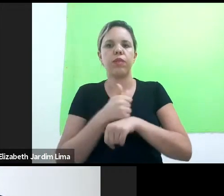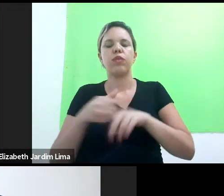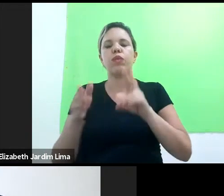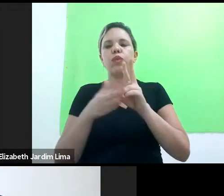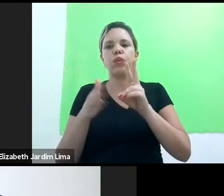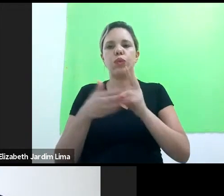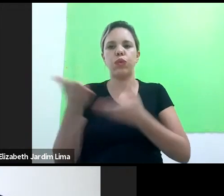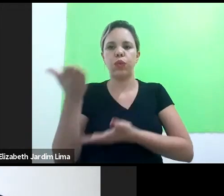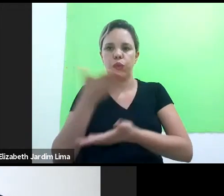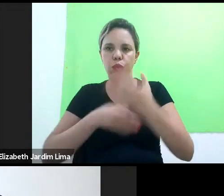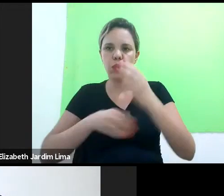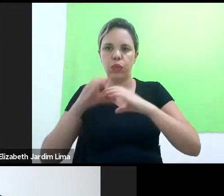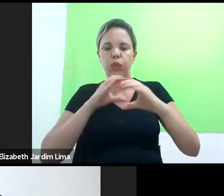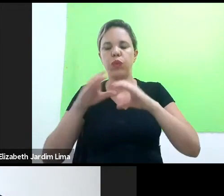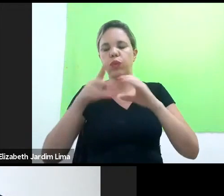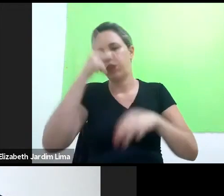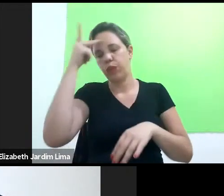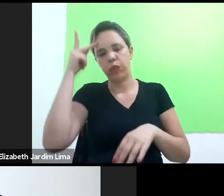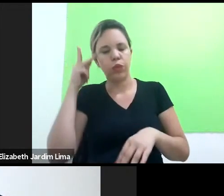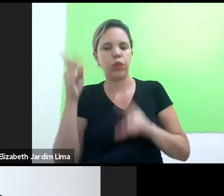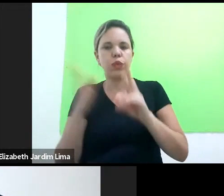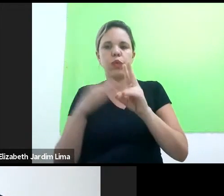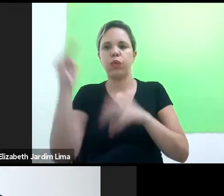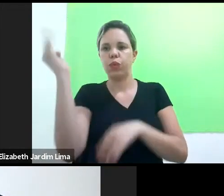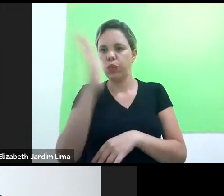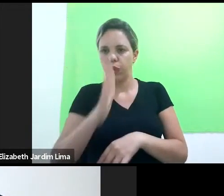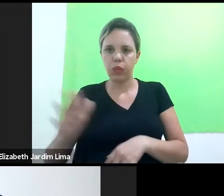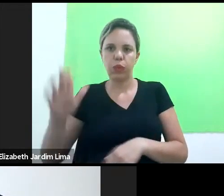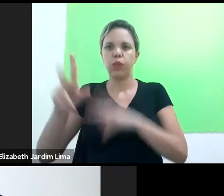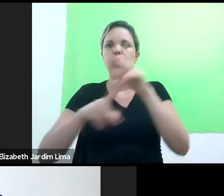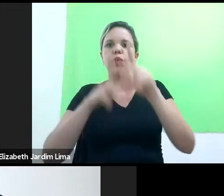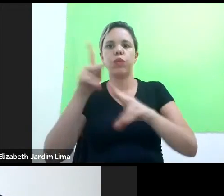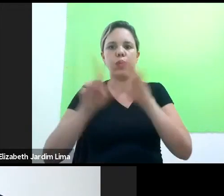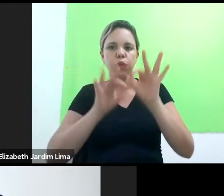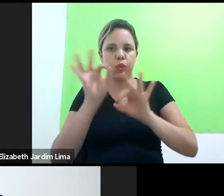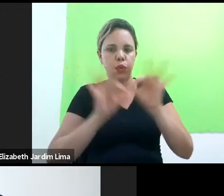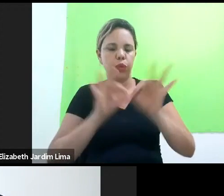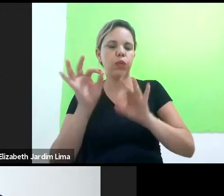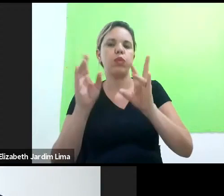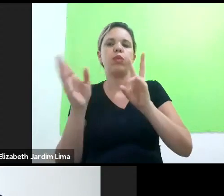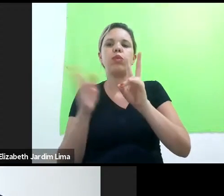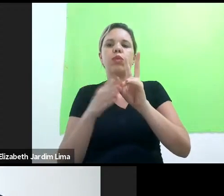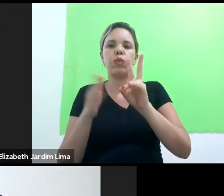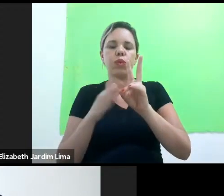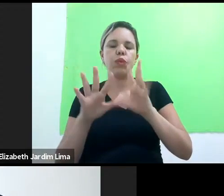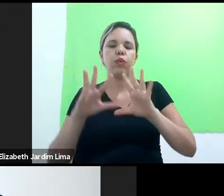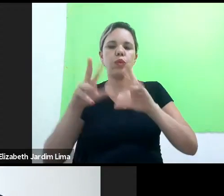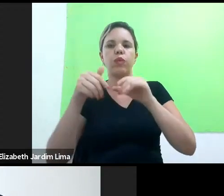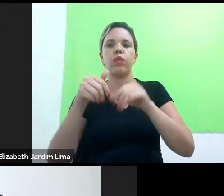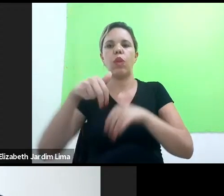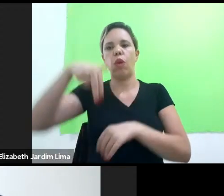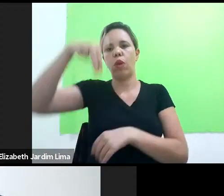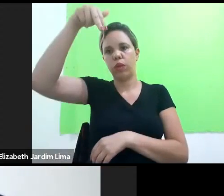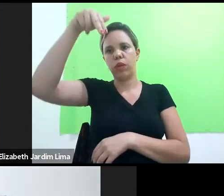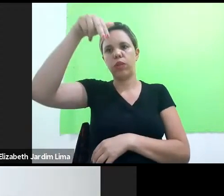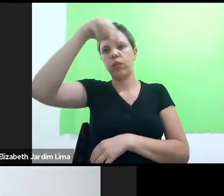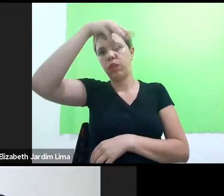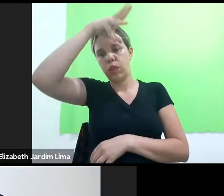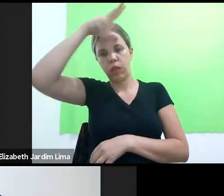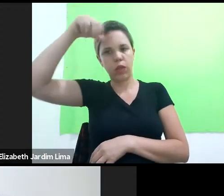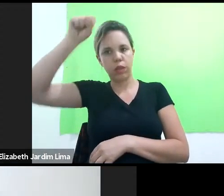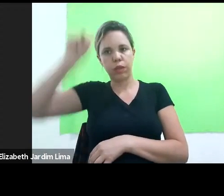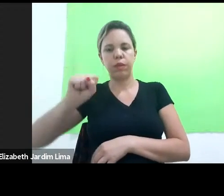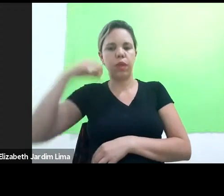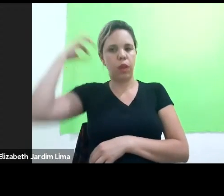articulação dos povos indígenas do Brasil, articulação dos povos e organizações indígenas do Nordeste, Mato Grosso e Espírito